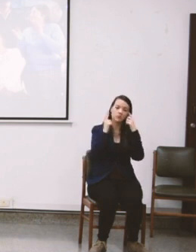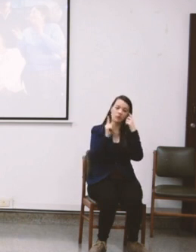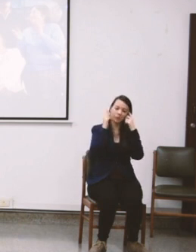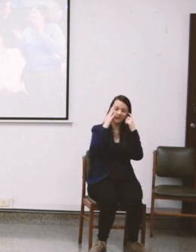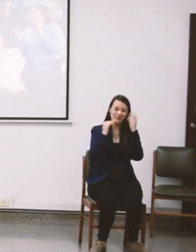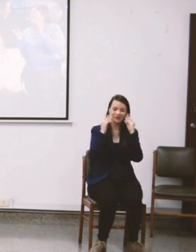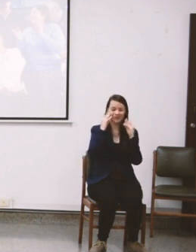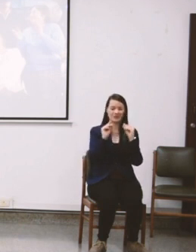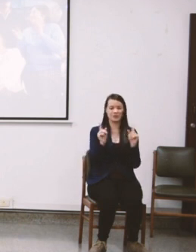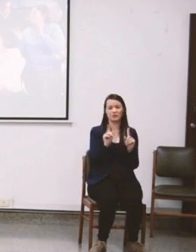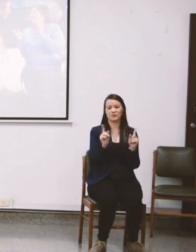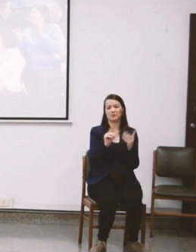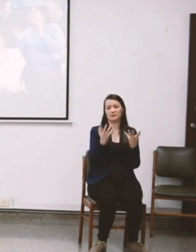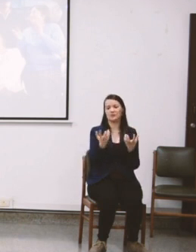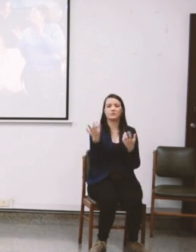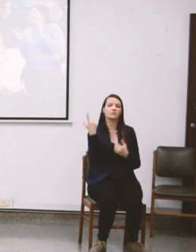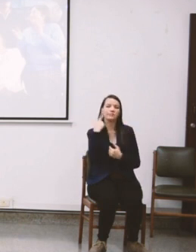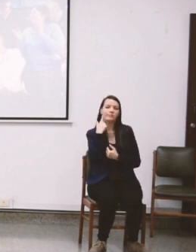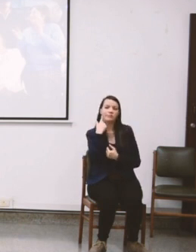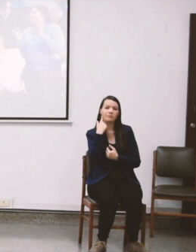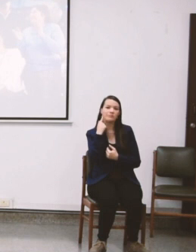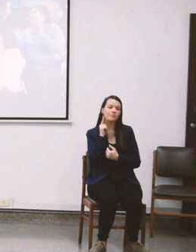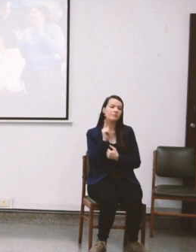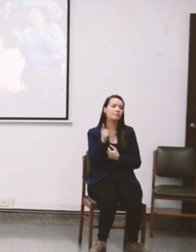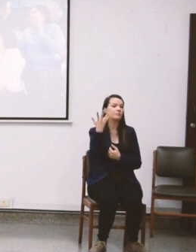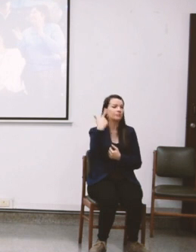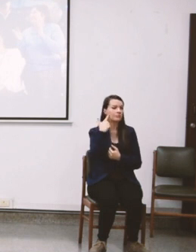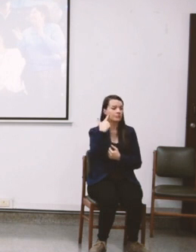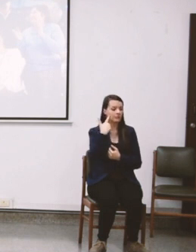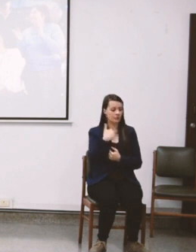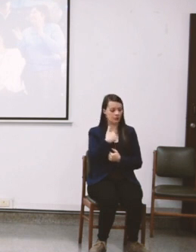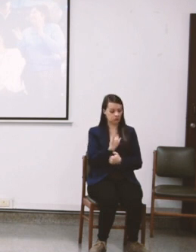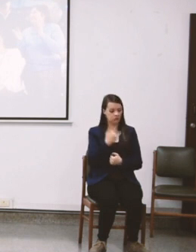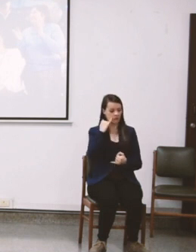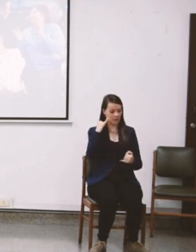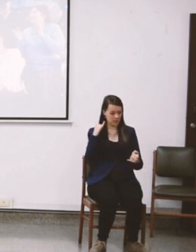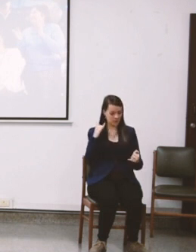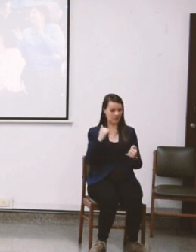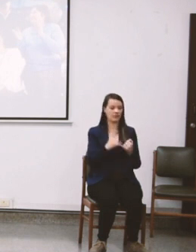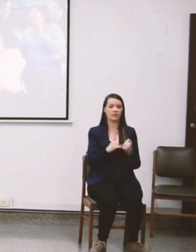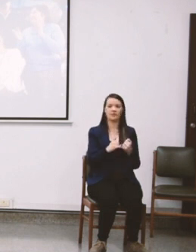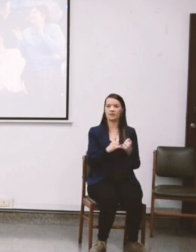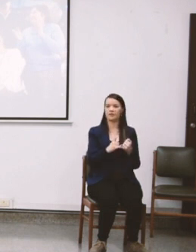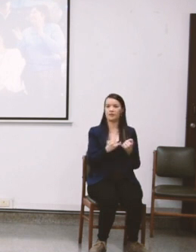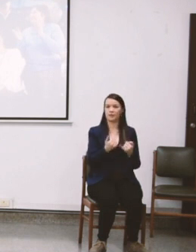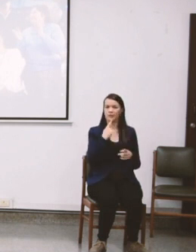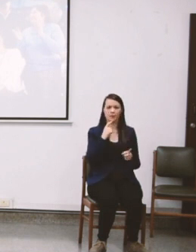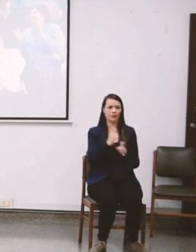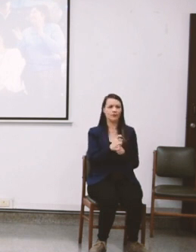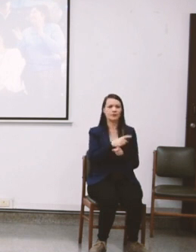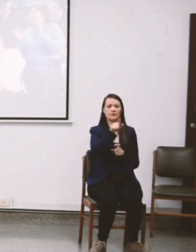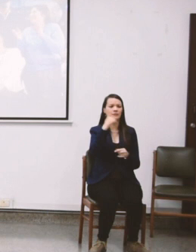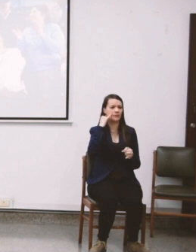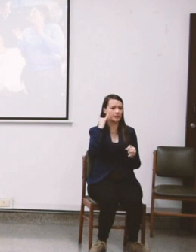experimenta, quien, digamos, ante una condición identitaria como lo que hoy día es tan difícil de